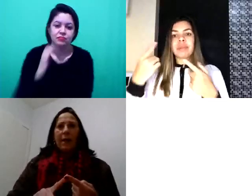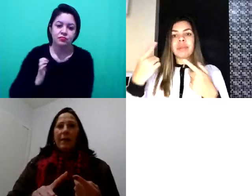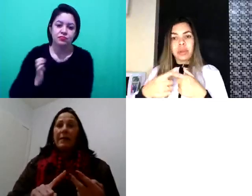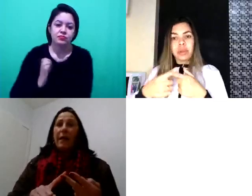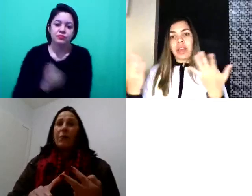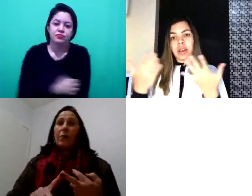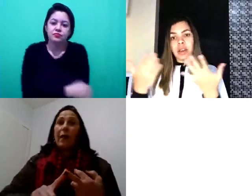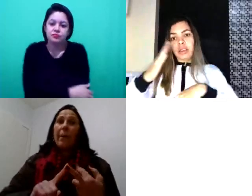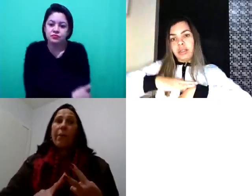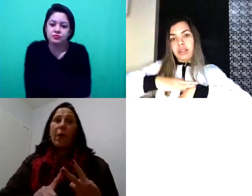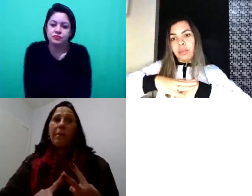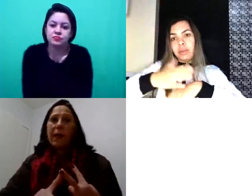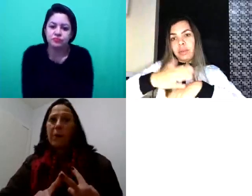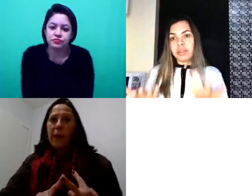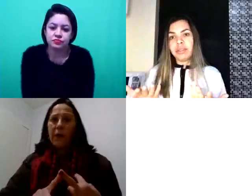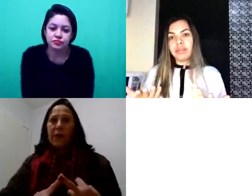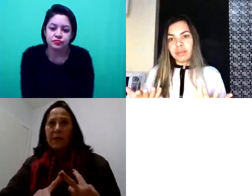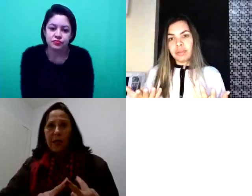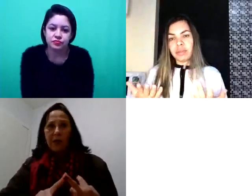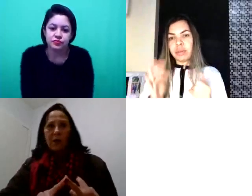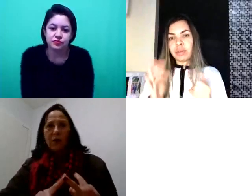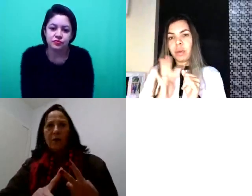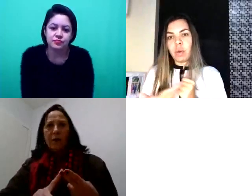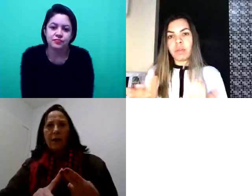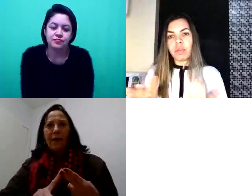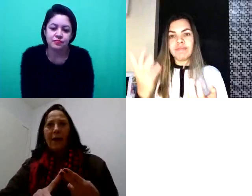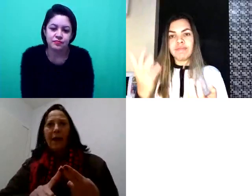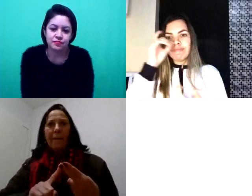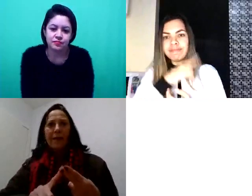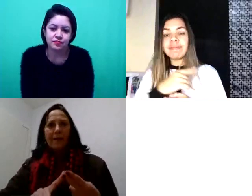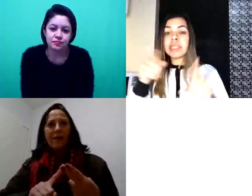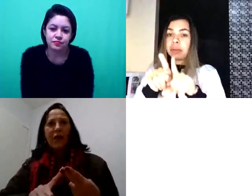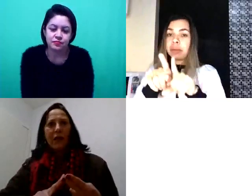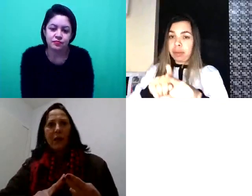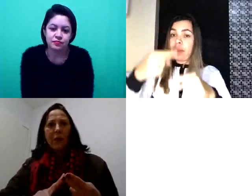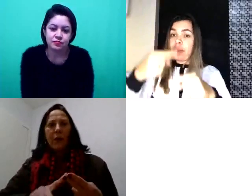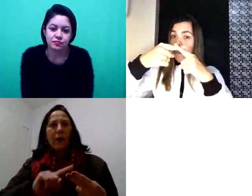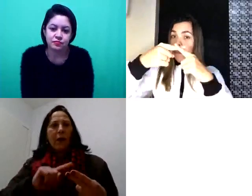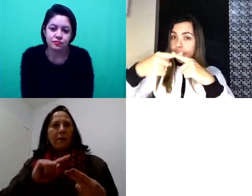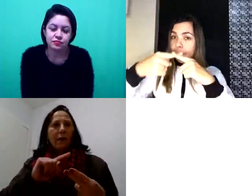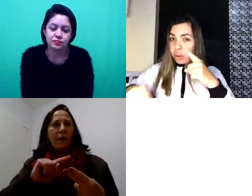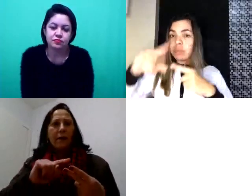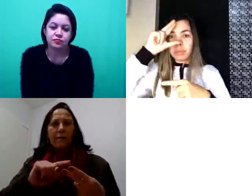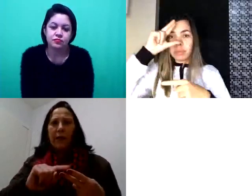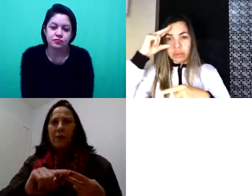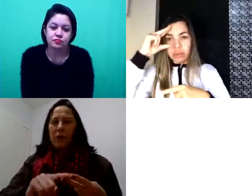né? Segundo, é proibido pela Unicentro a pesquisa de campo. Mesmo